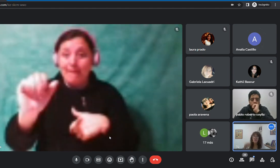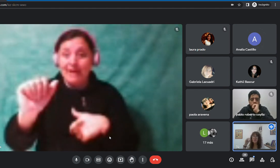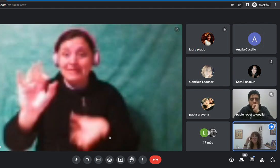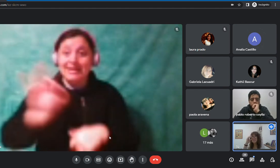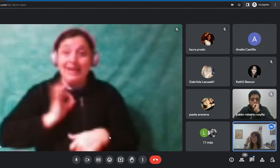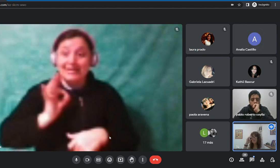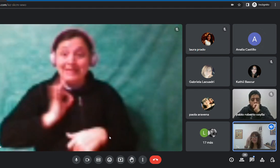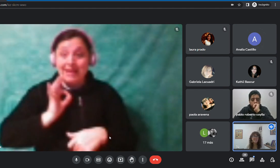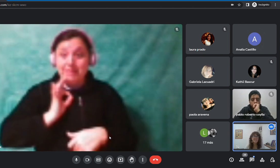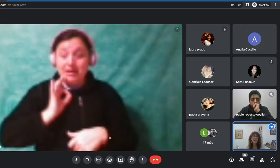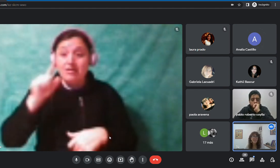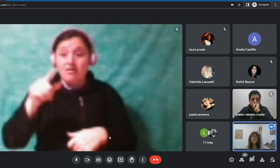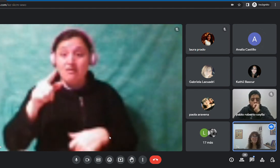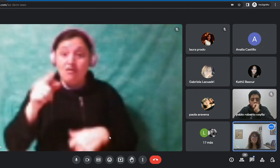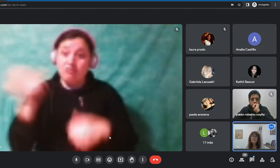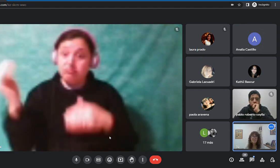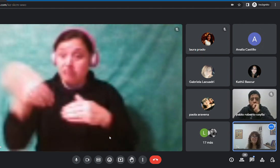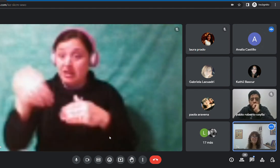del semipresencial.